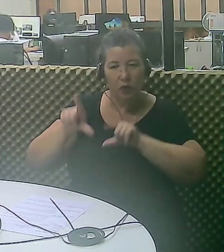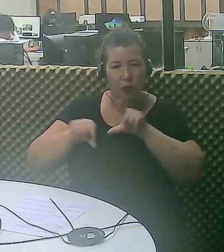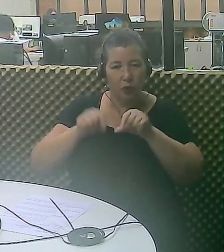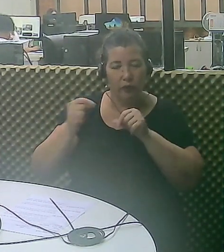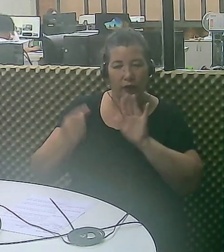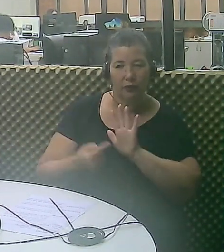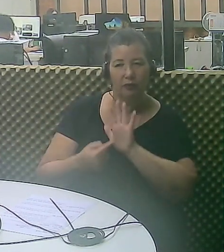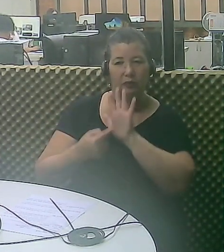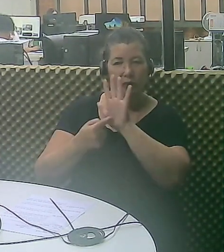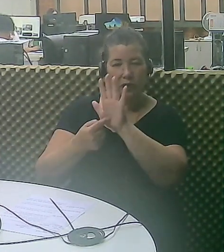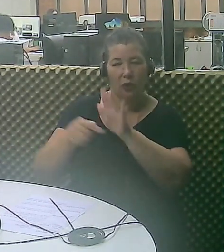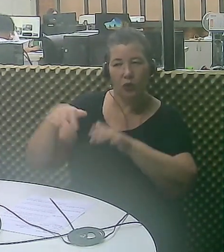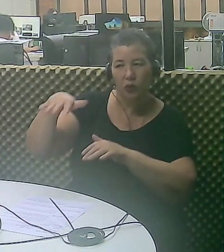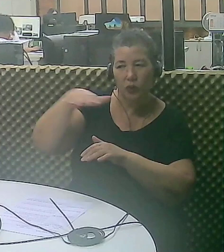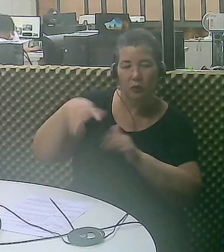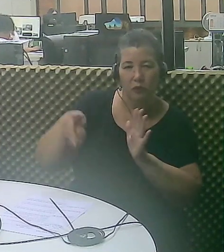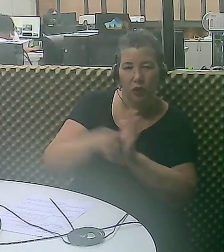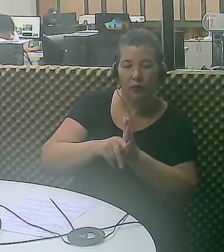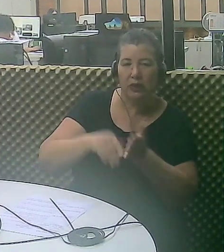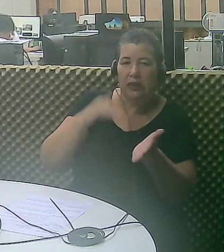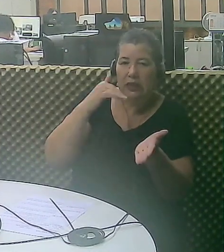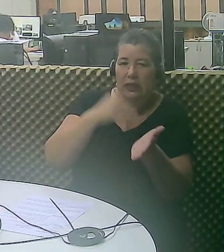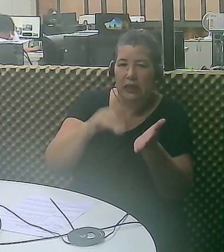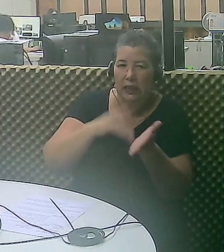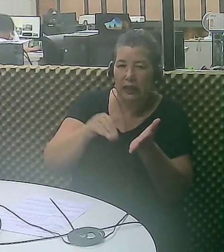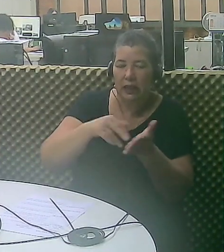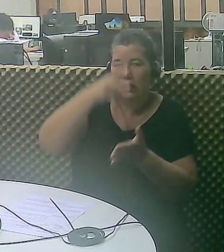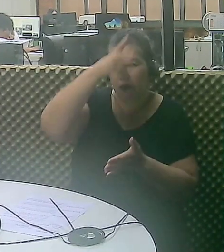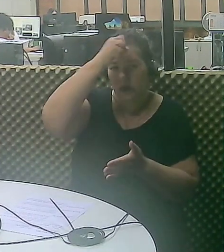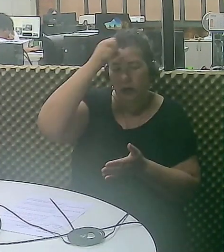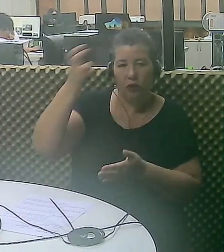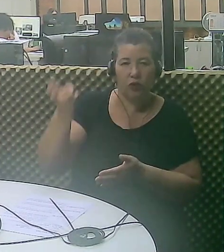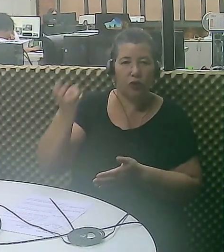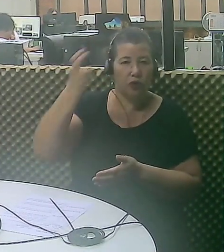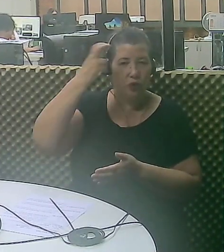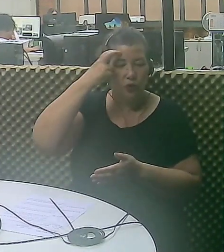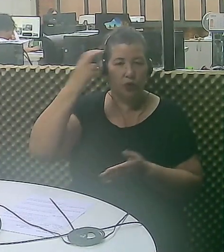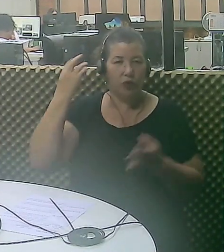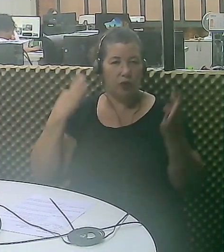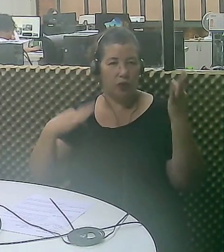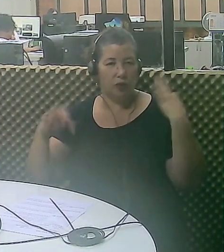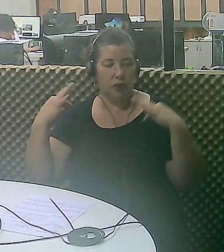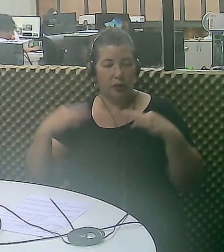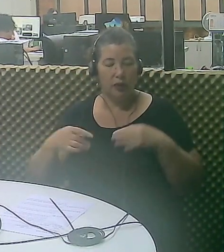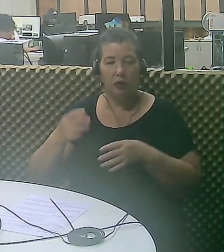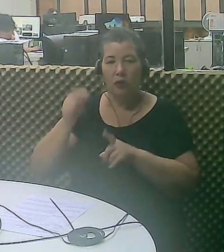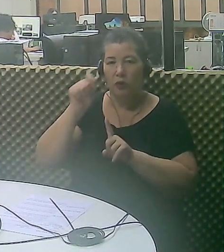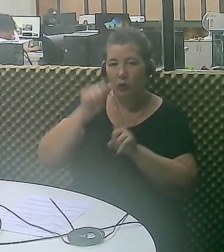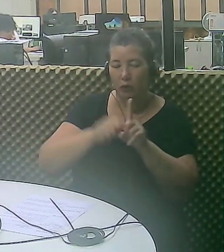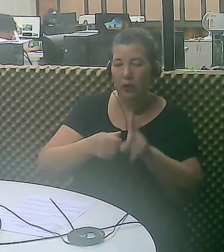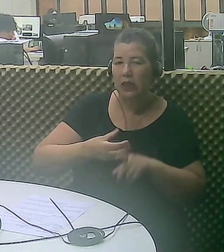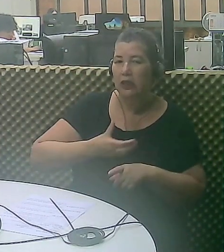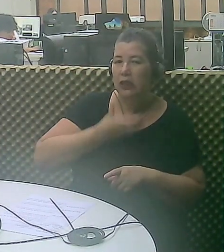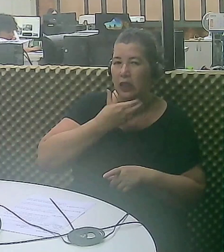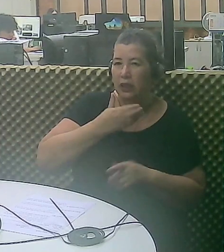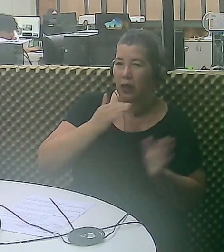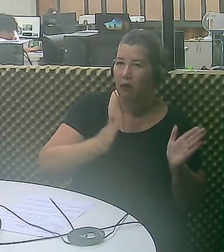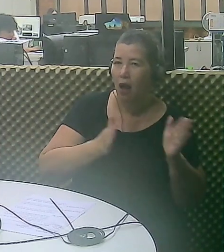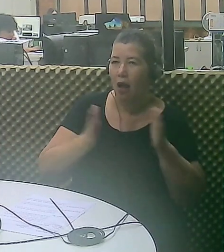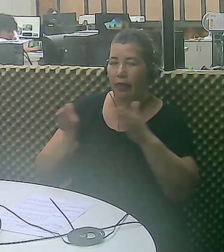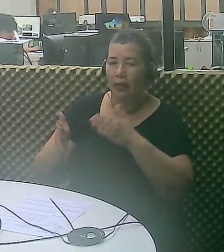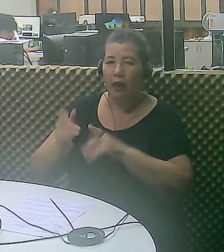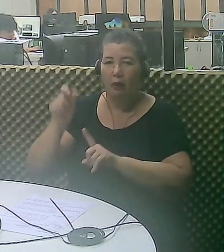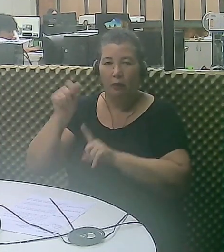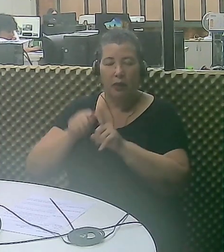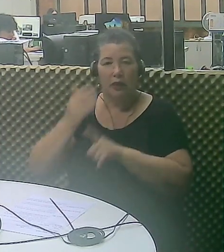expostos nos espaços da Secretaria Municipal de Cultura e Turismo no período de dezembro deste ano até fevereiro de